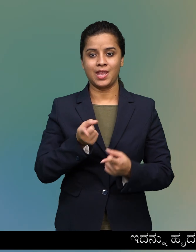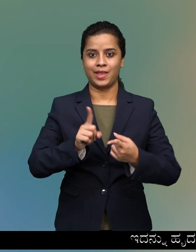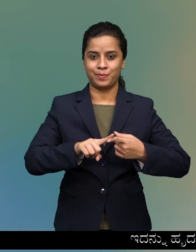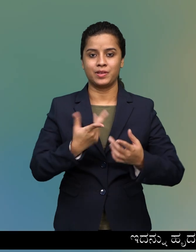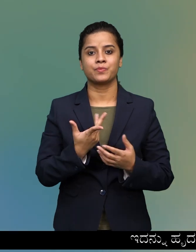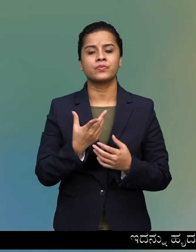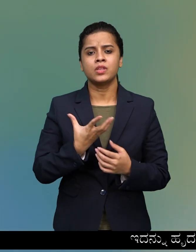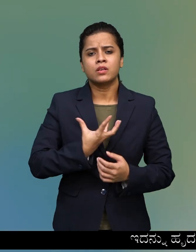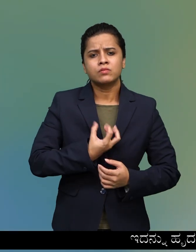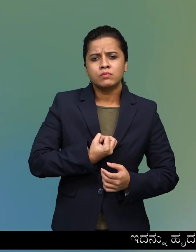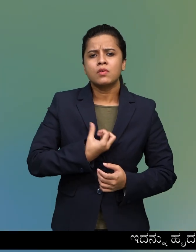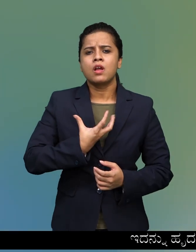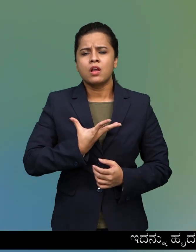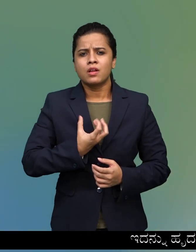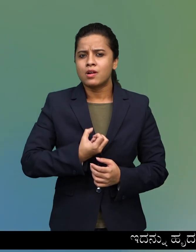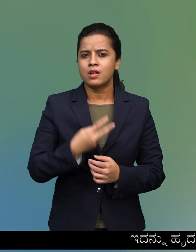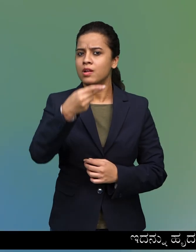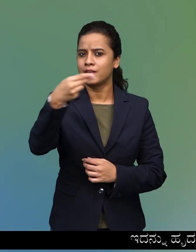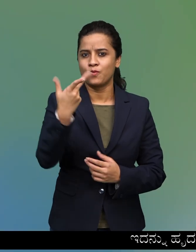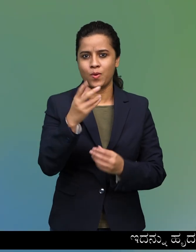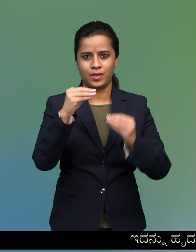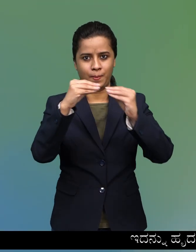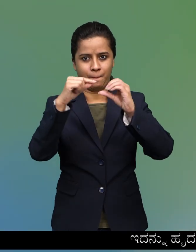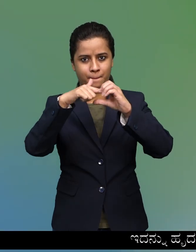ಇದನ್ನು ಹೃದಯ ಬಡಿತ ಎಂದು ಕರೆಯಲಾಗುತ್ತದೆ.